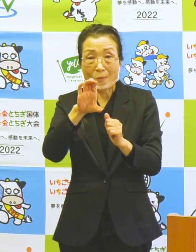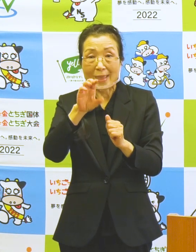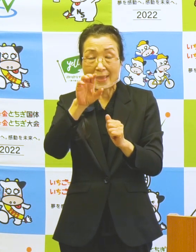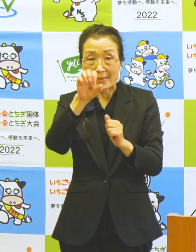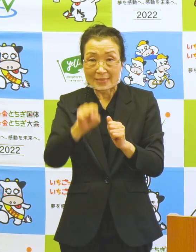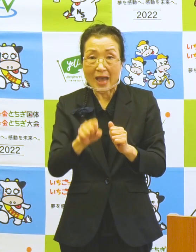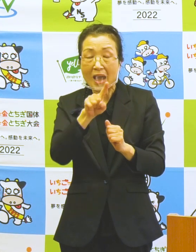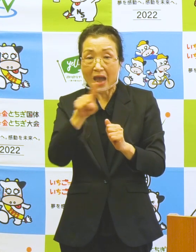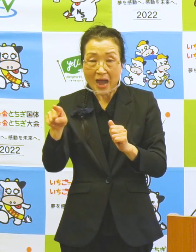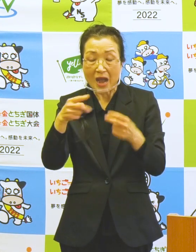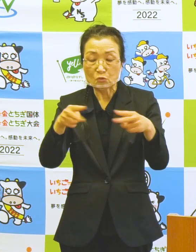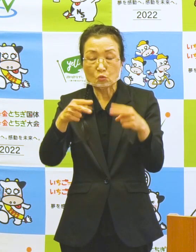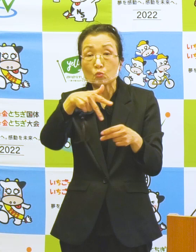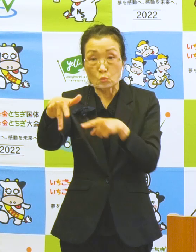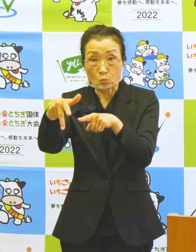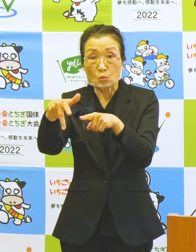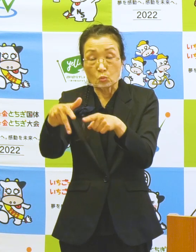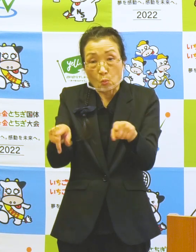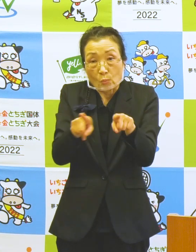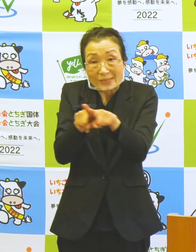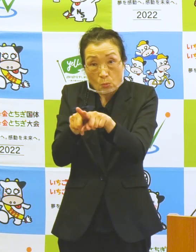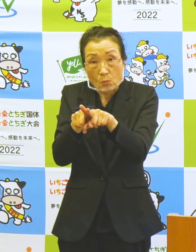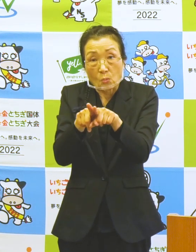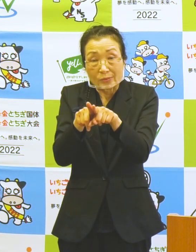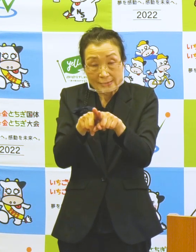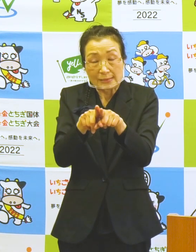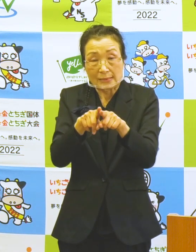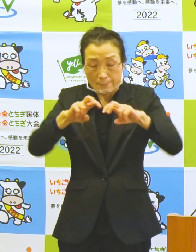と連携し、分析を行いました。